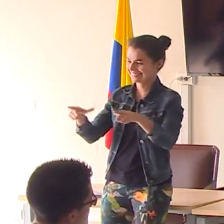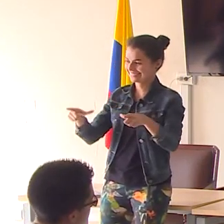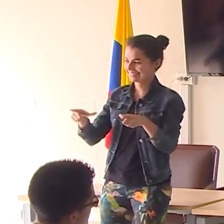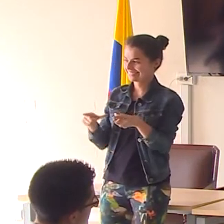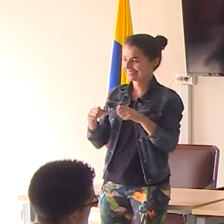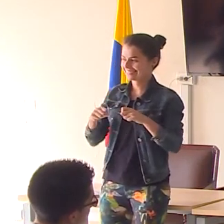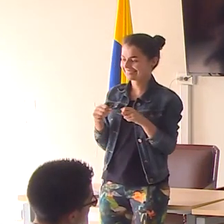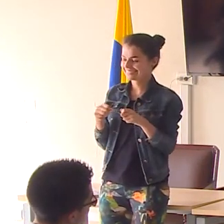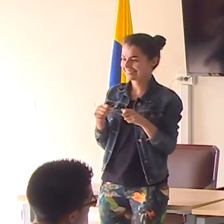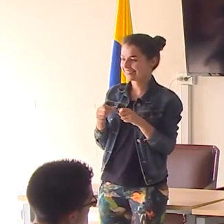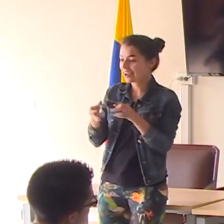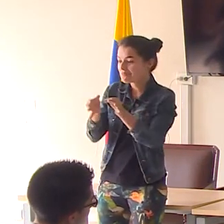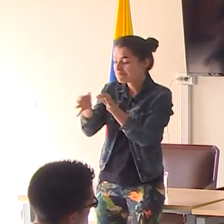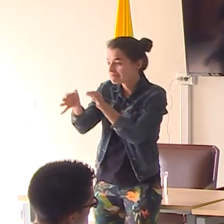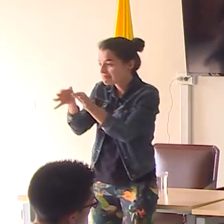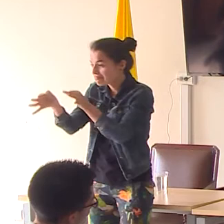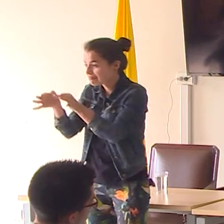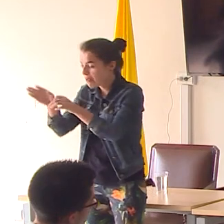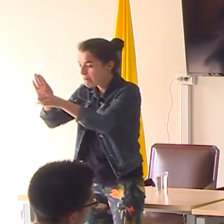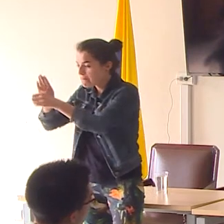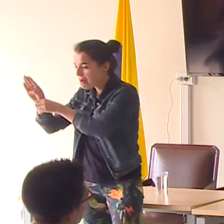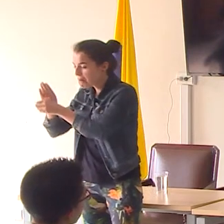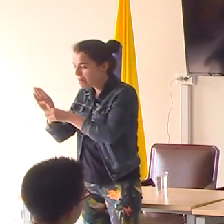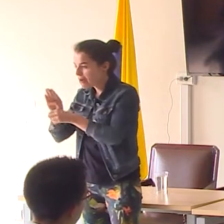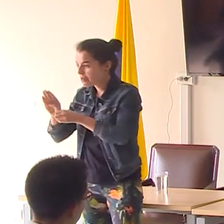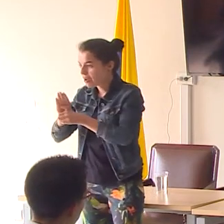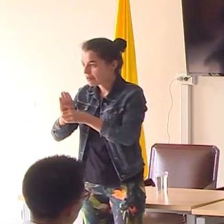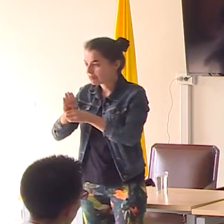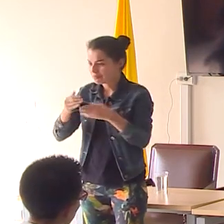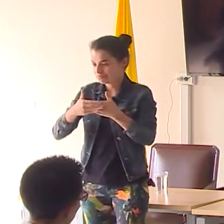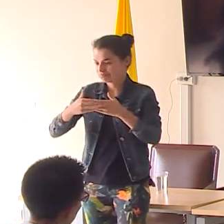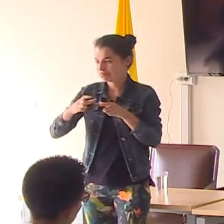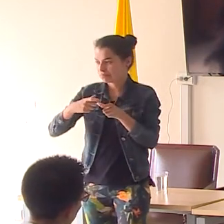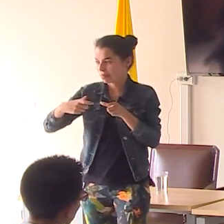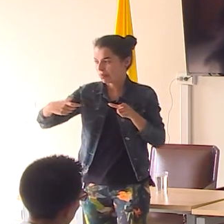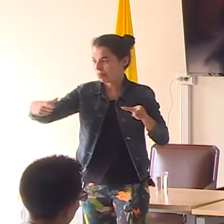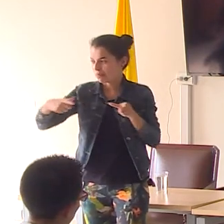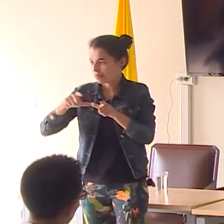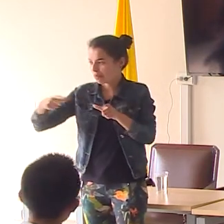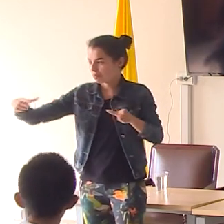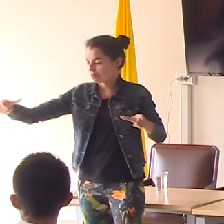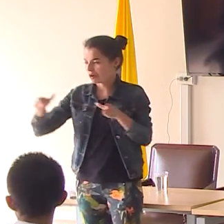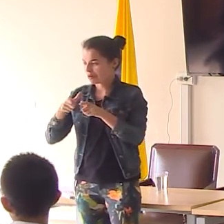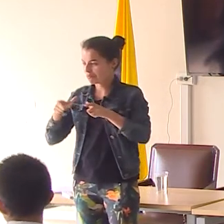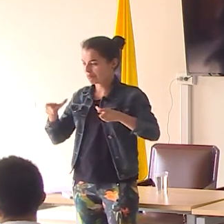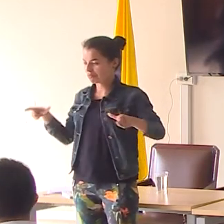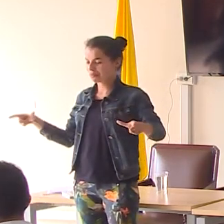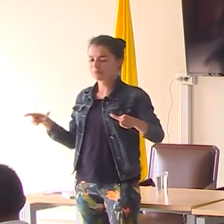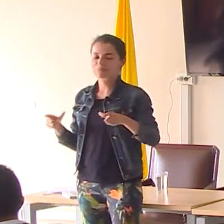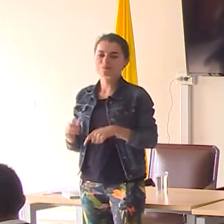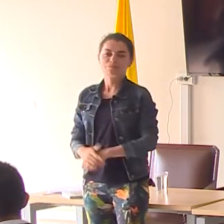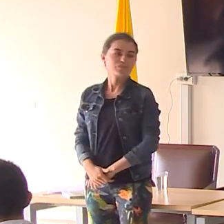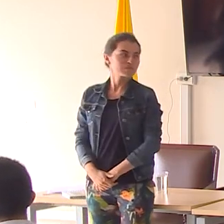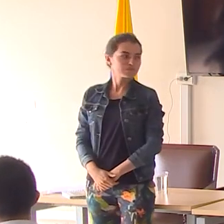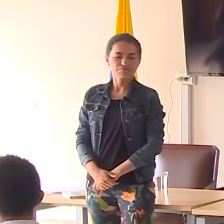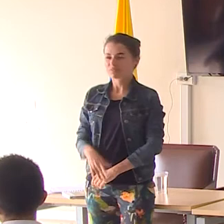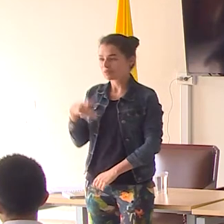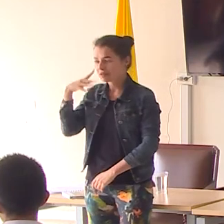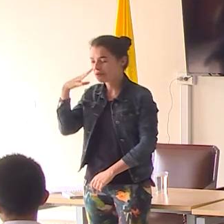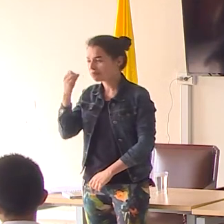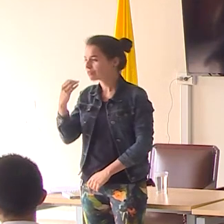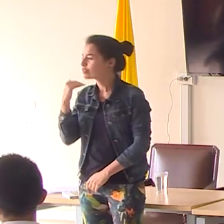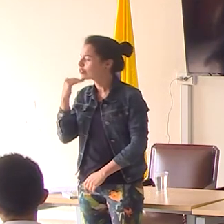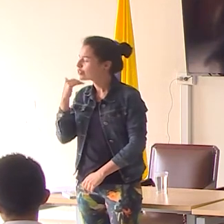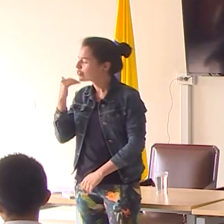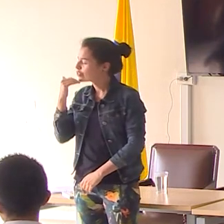sobre la autopista norte en donde es lagos de torca pero no sé si han visto la pelea que hay por